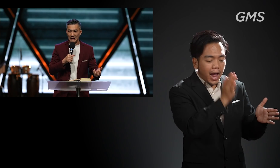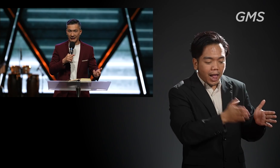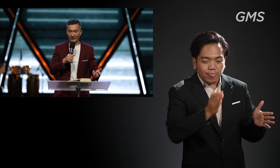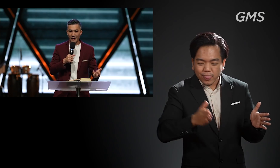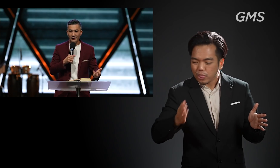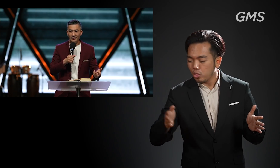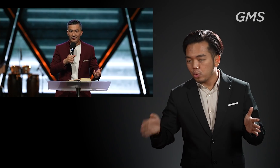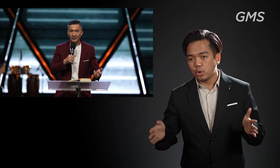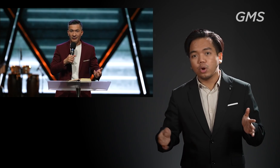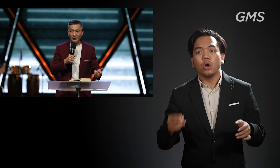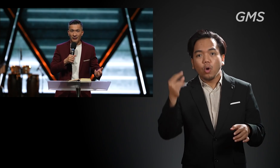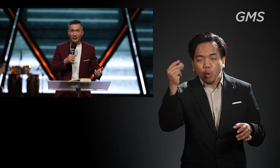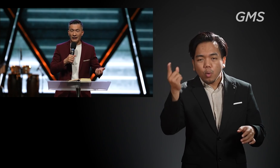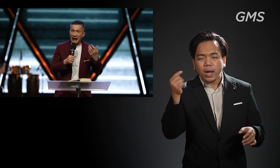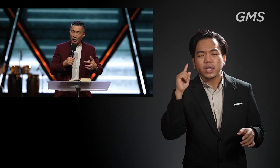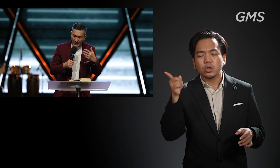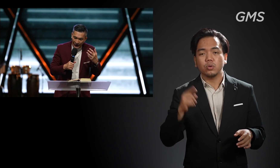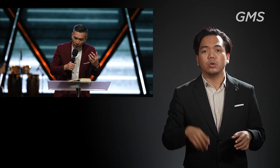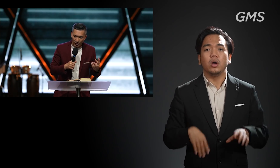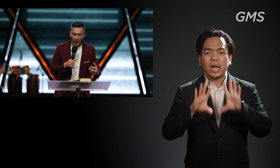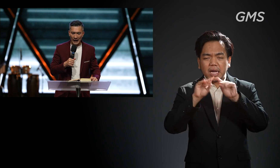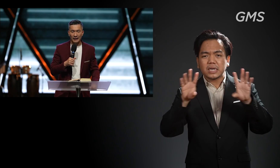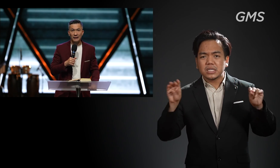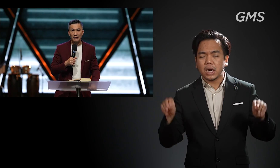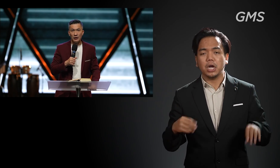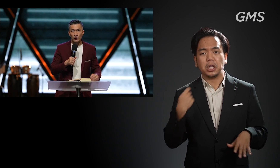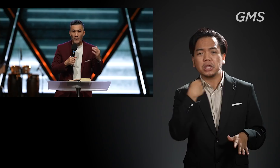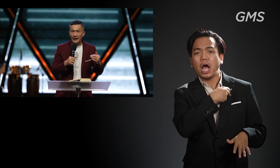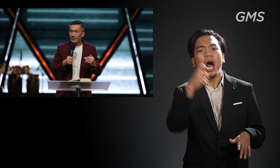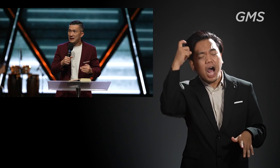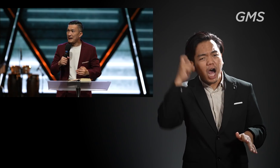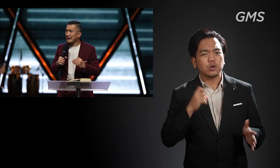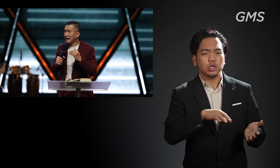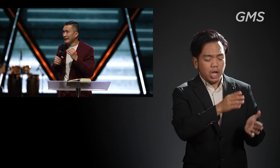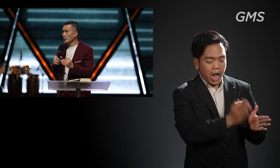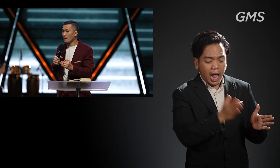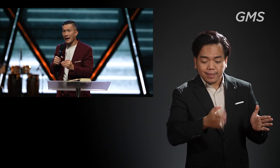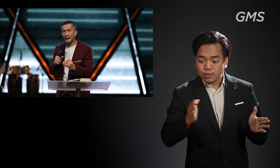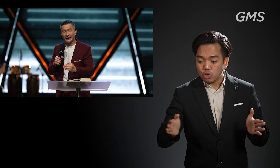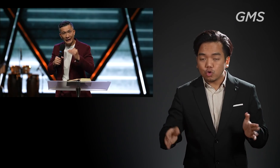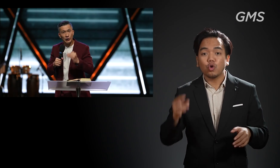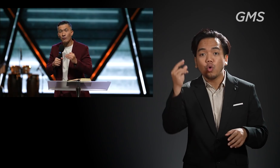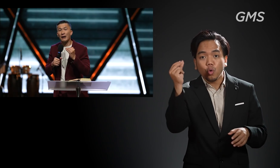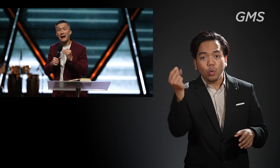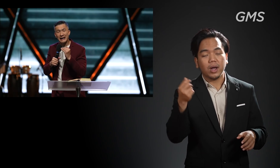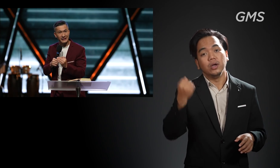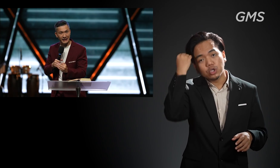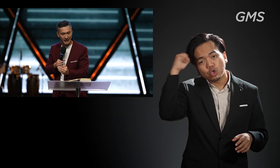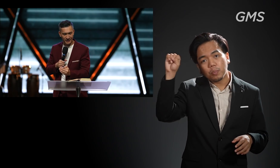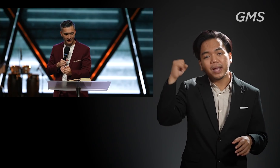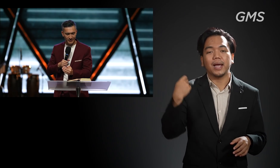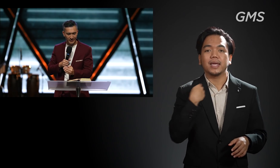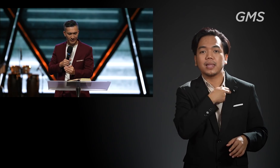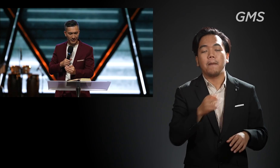di ladang kita. Kita harus mengatur keuangan supaya kita bisa menata kehidupan. Nih hidup mau kemana